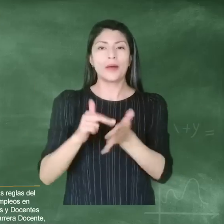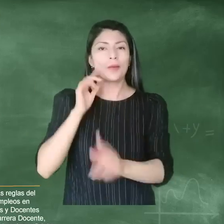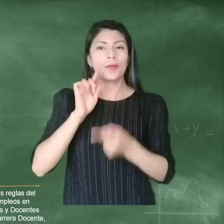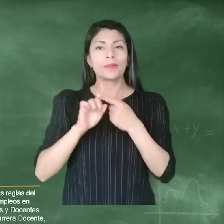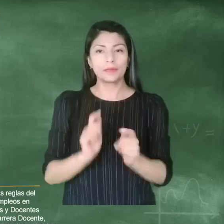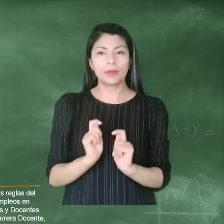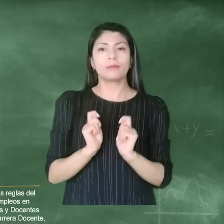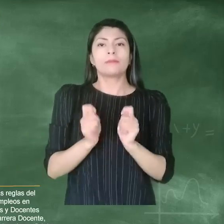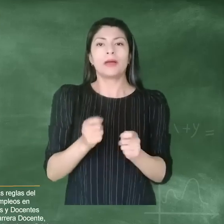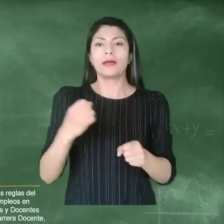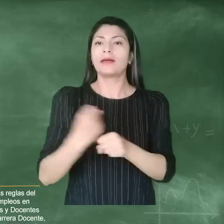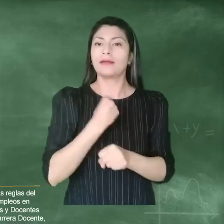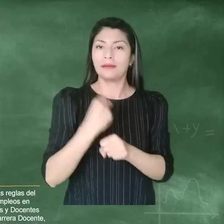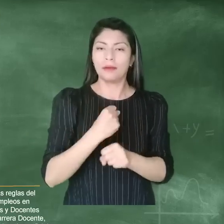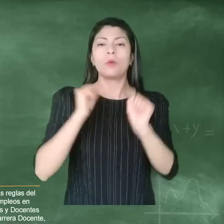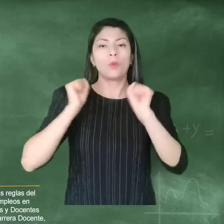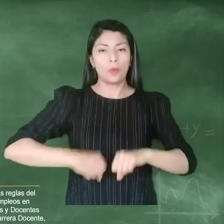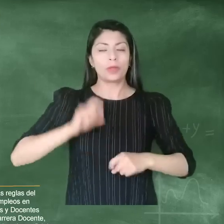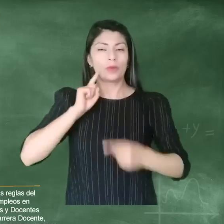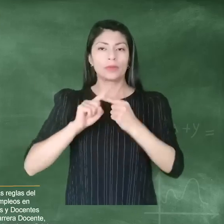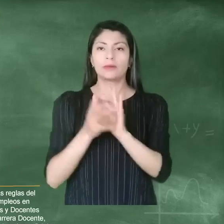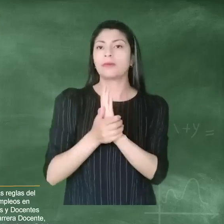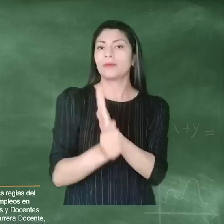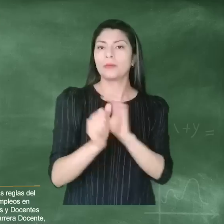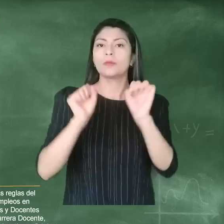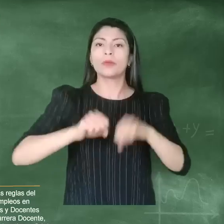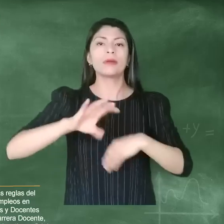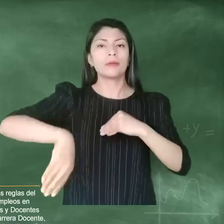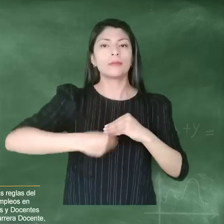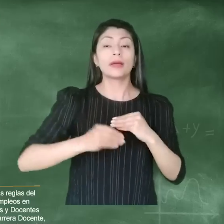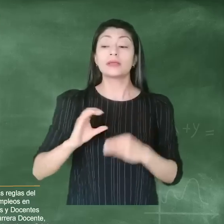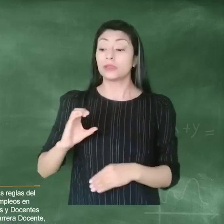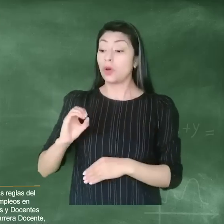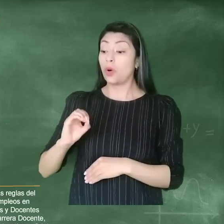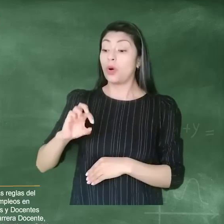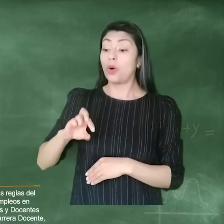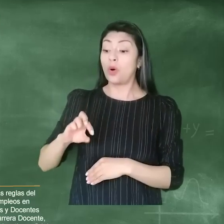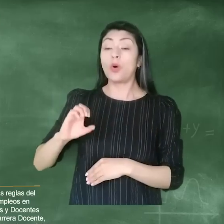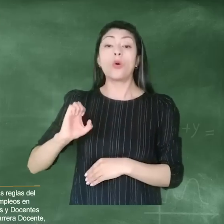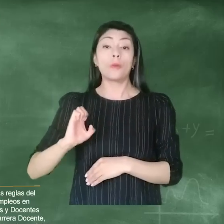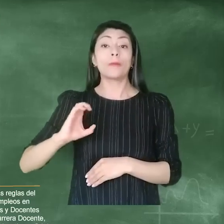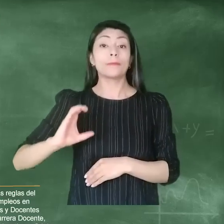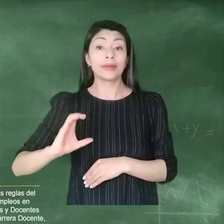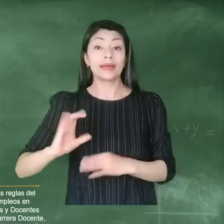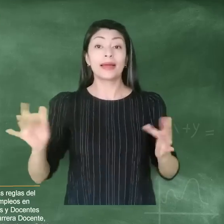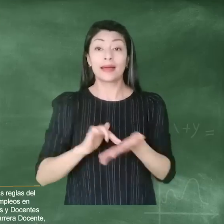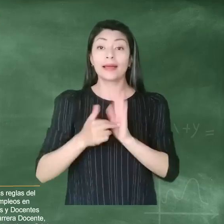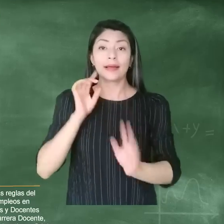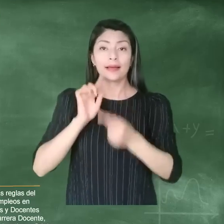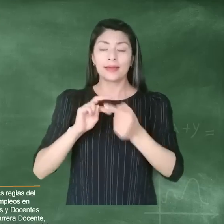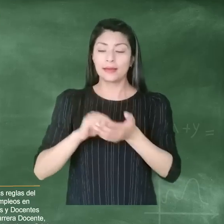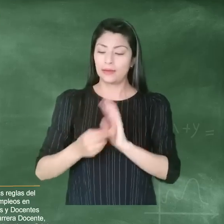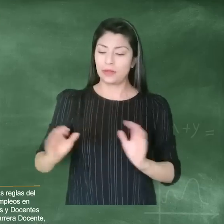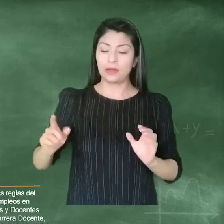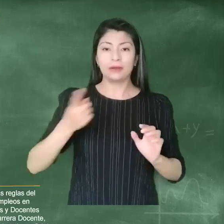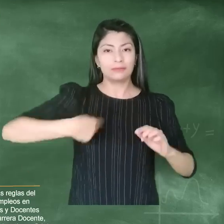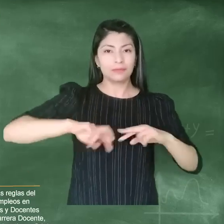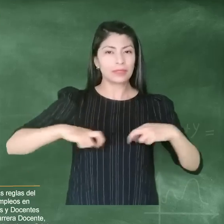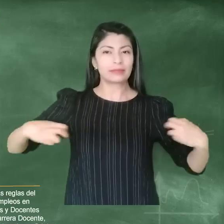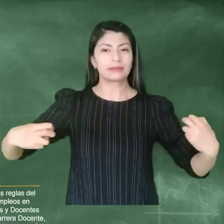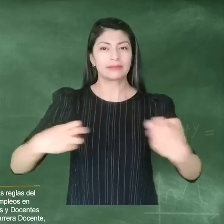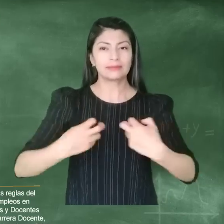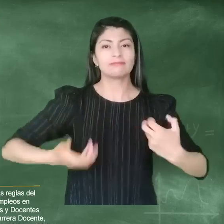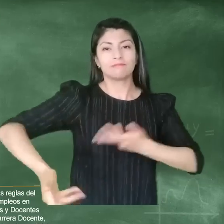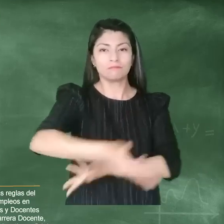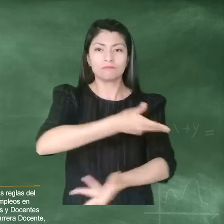competencias exigidas para la provisión de dichos cargos y su desempeño. Con base en la OPEC certificada, la Sala Plena